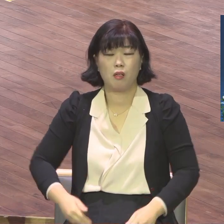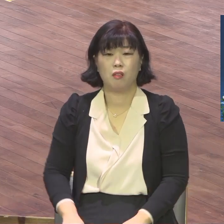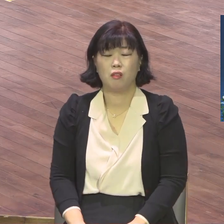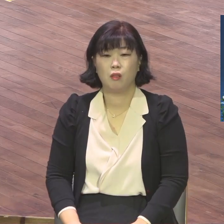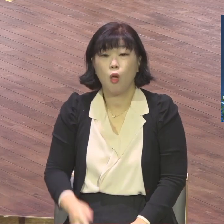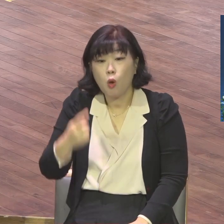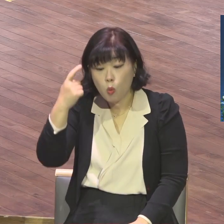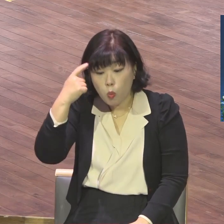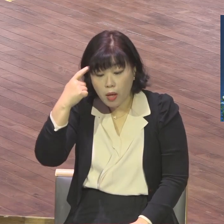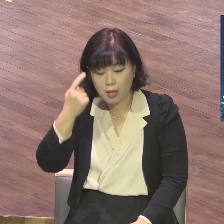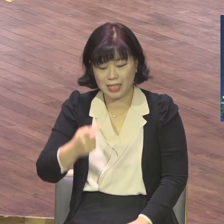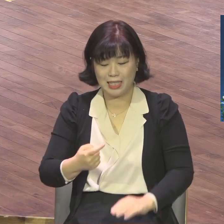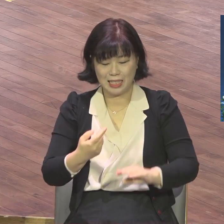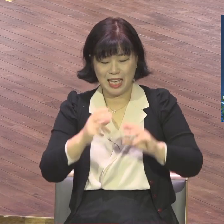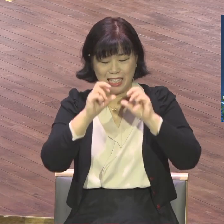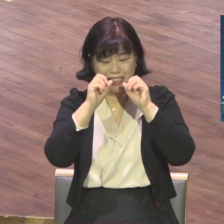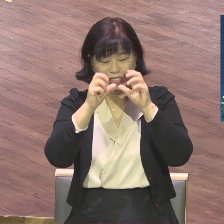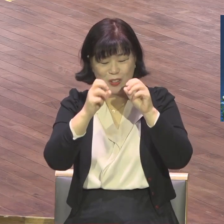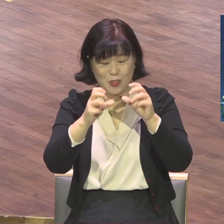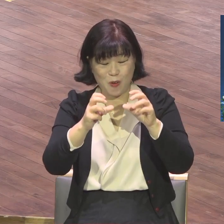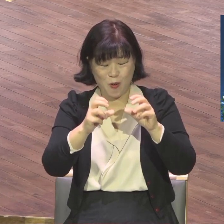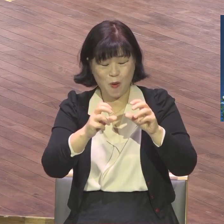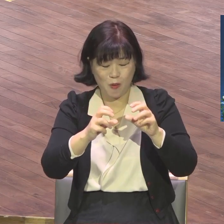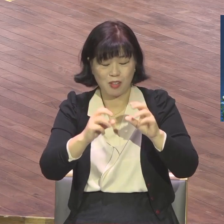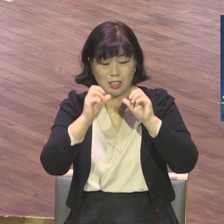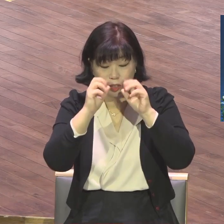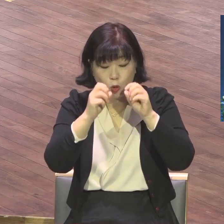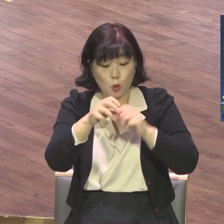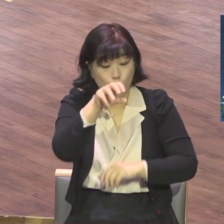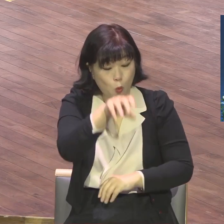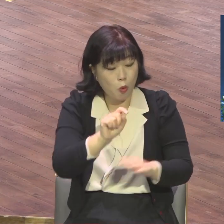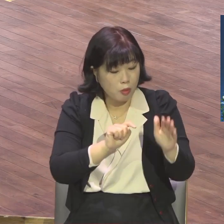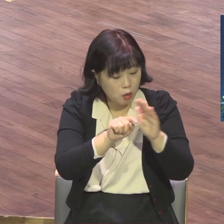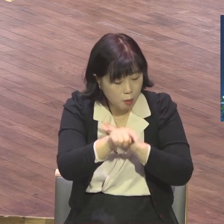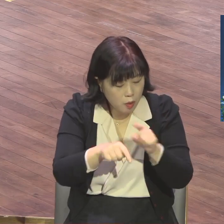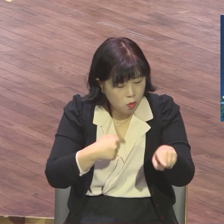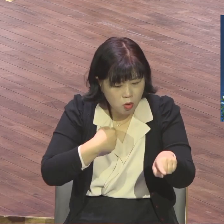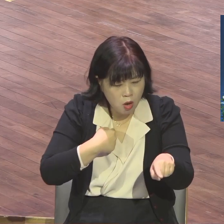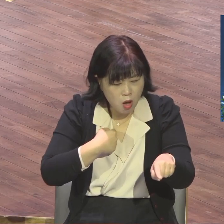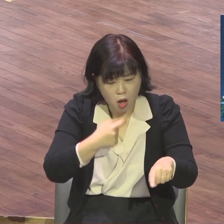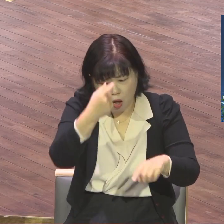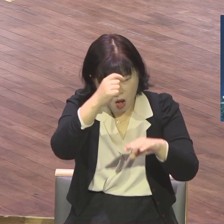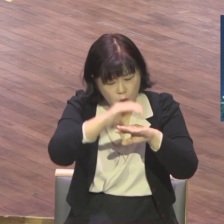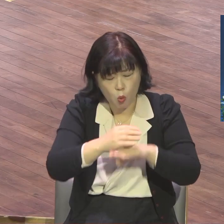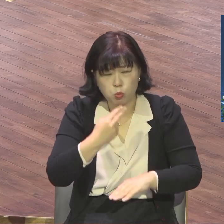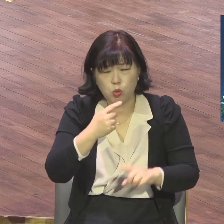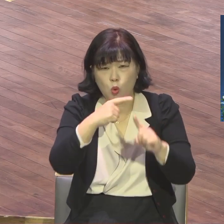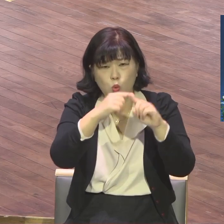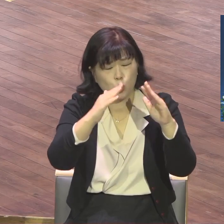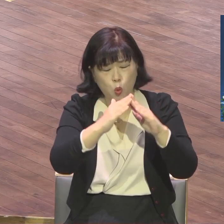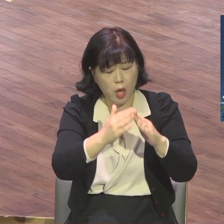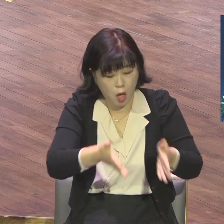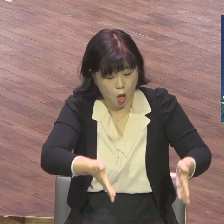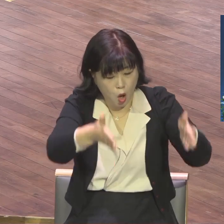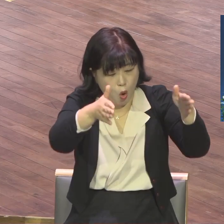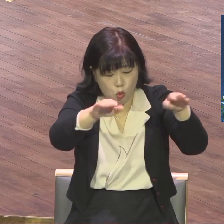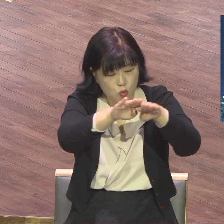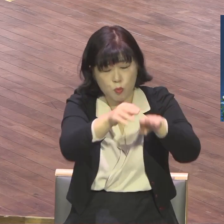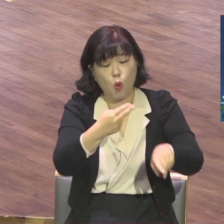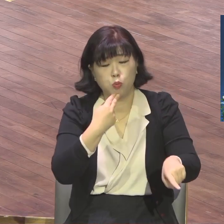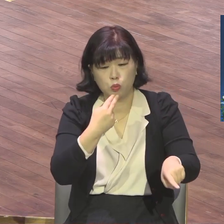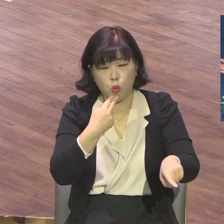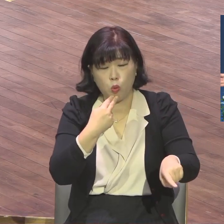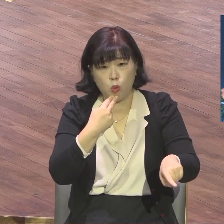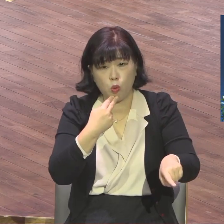예배당도 그렇게 없는 데도 많고, 차량이 없어가지고 교인들을 수송할 차량도 없고,